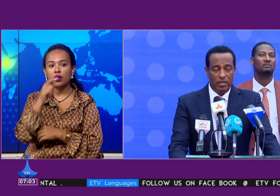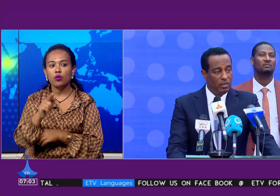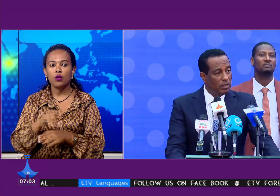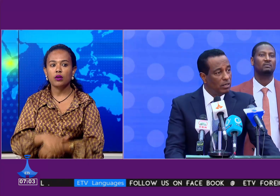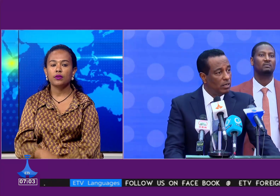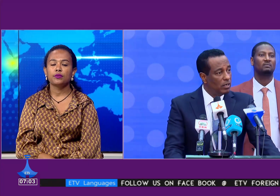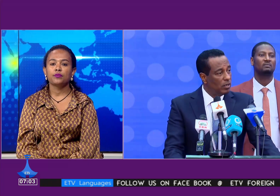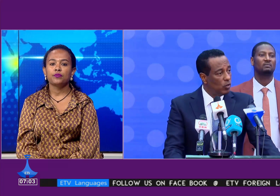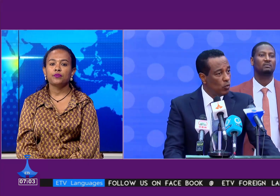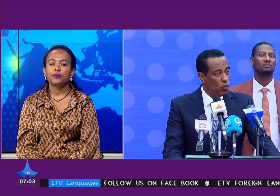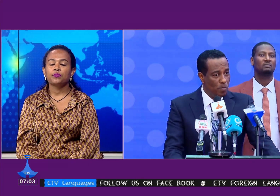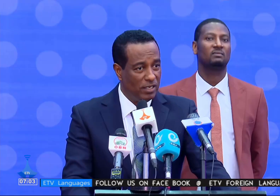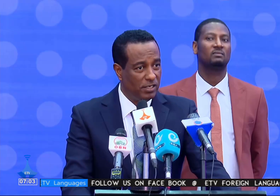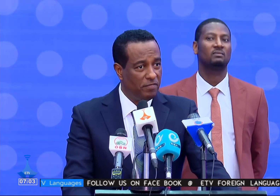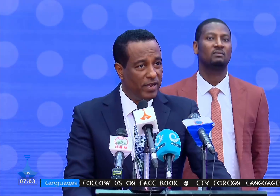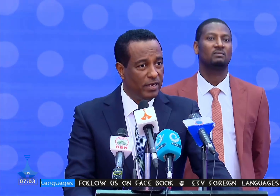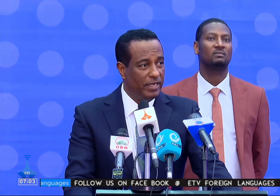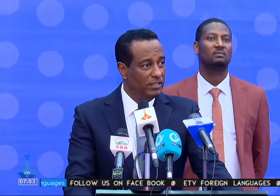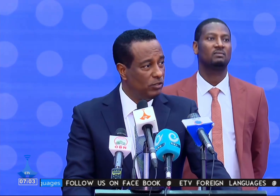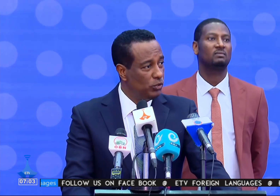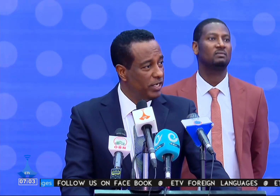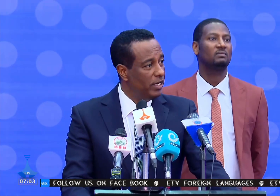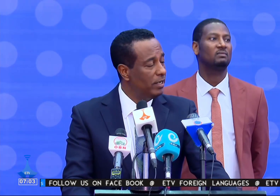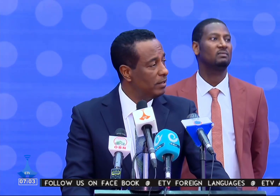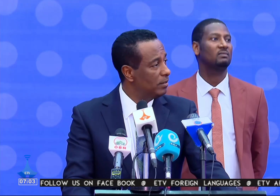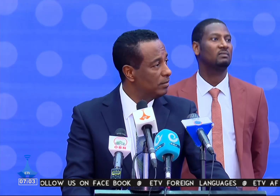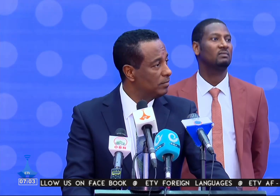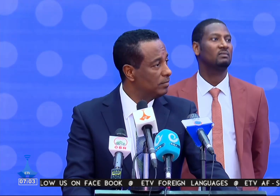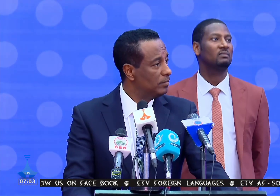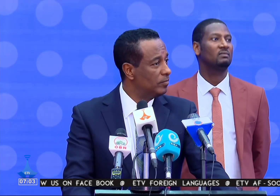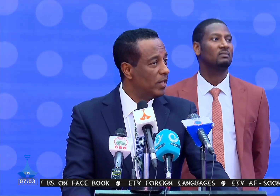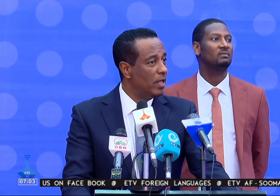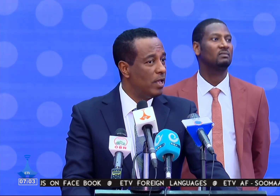ሆጂዋን ኩርማነ ሰደፋ ከነ ኬሰቶ ጀን